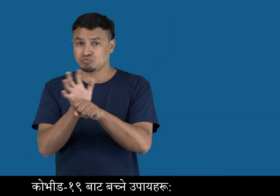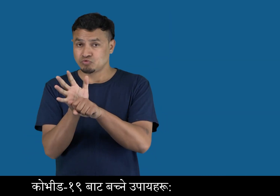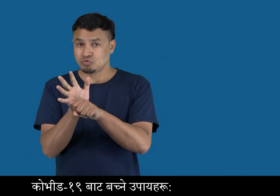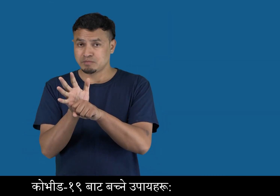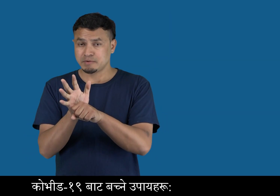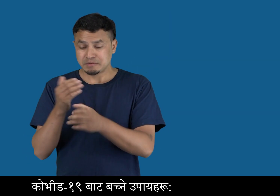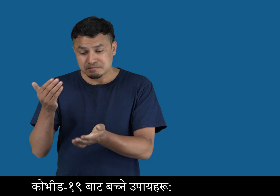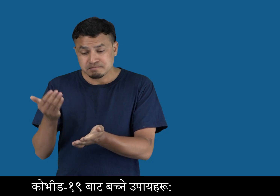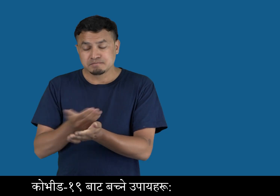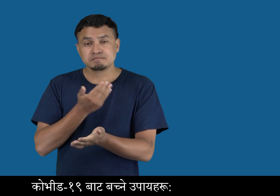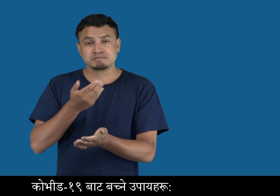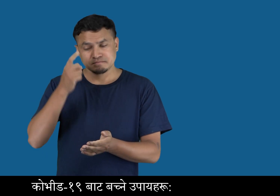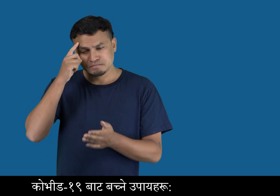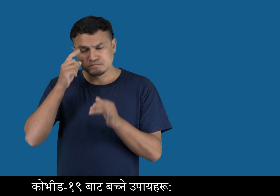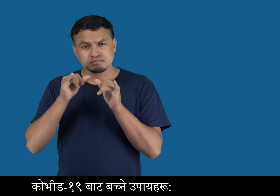कोभिड-19 बाट बच्ने उपायहरू: